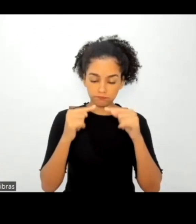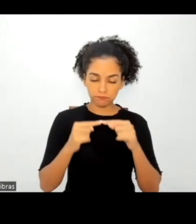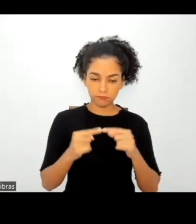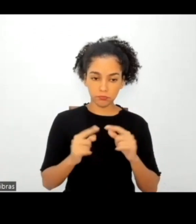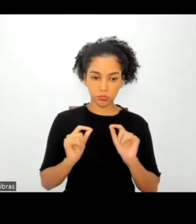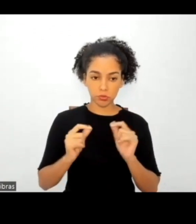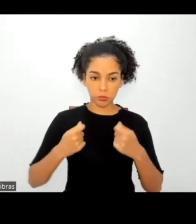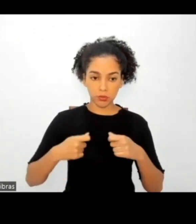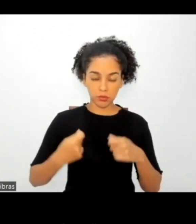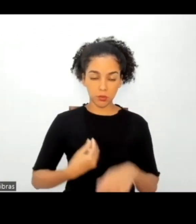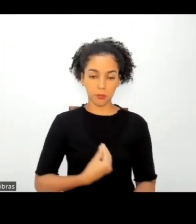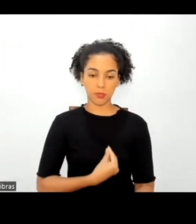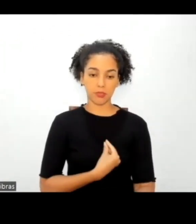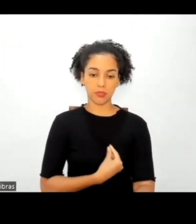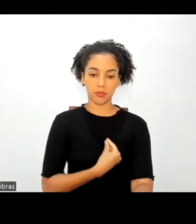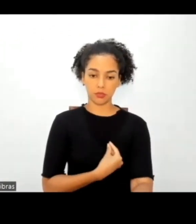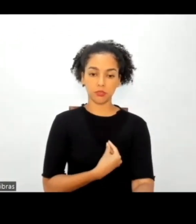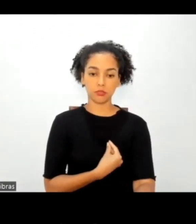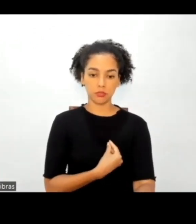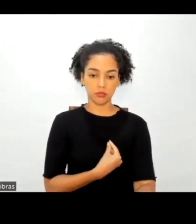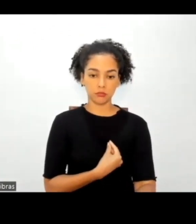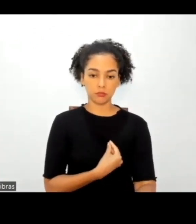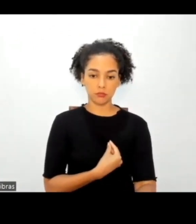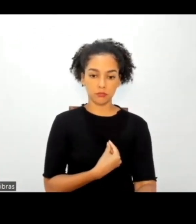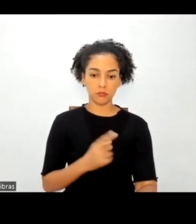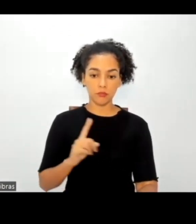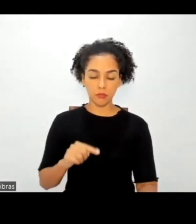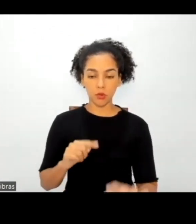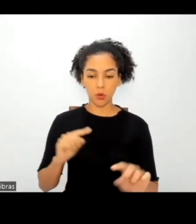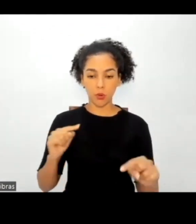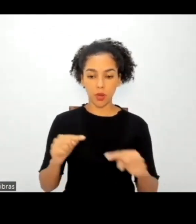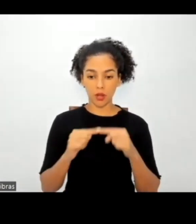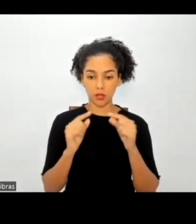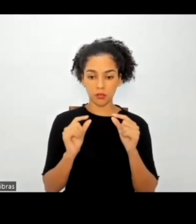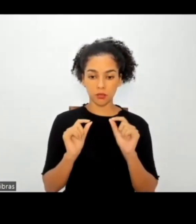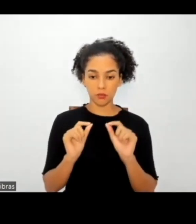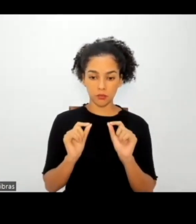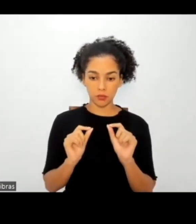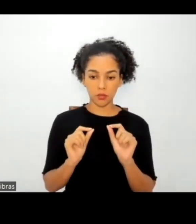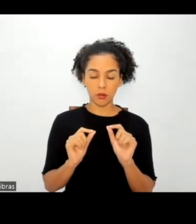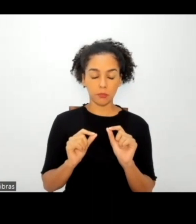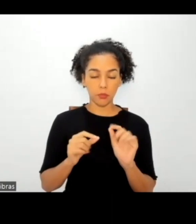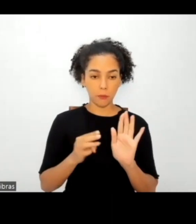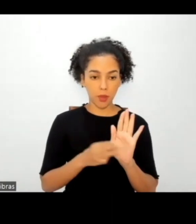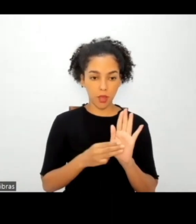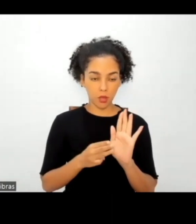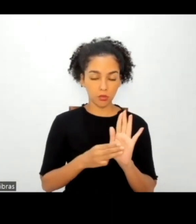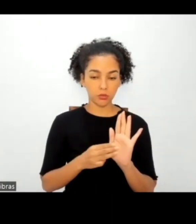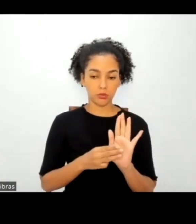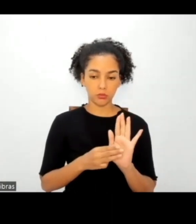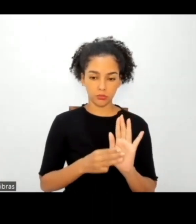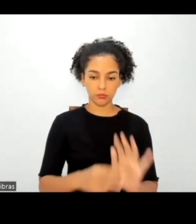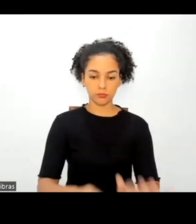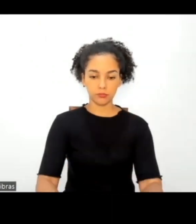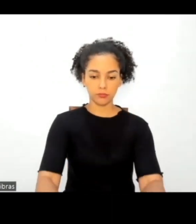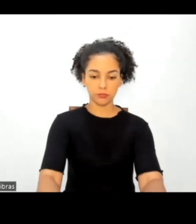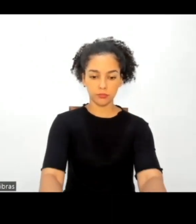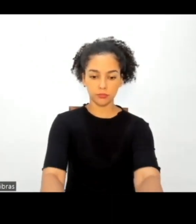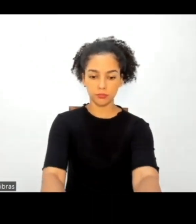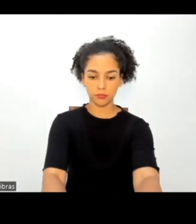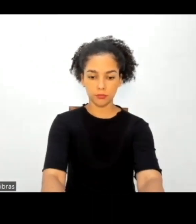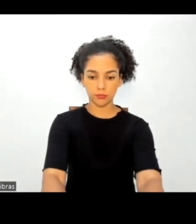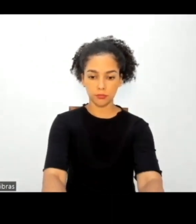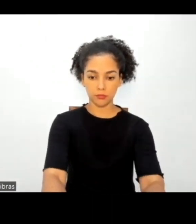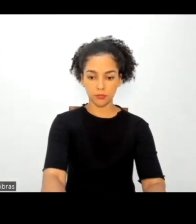tempo presente, né? E isso é ser coerente, inclusive, com o método, né, que sustenta essa profissão, né, com o método